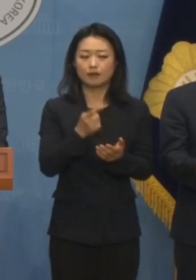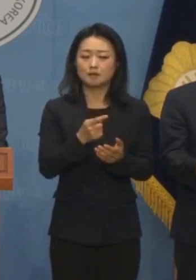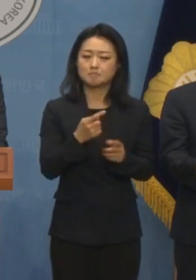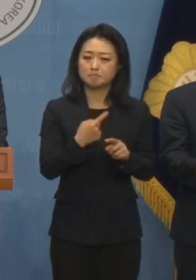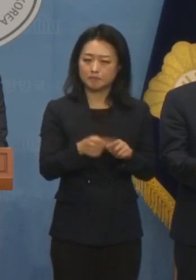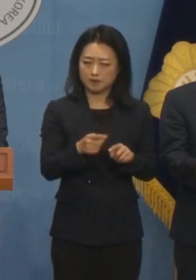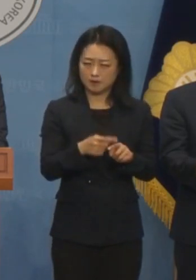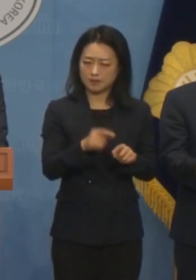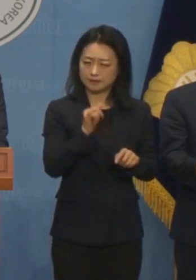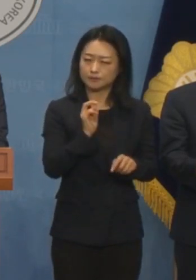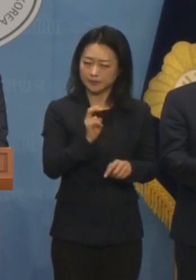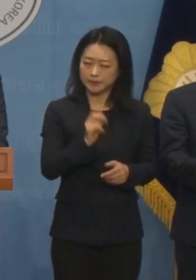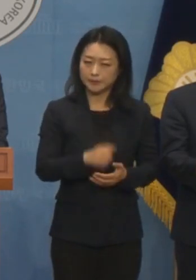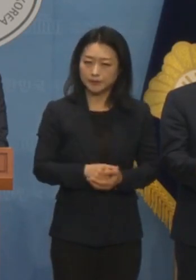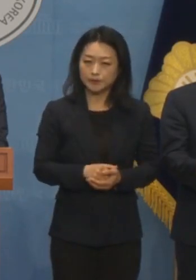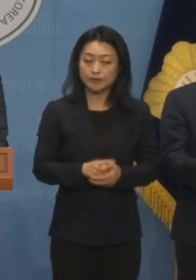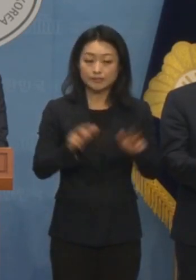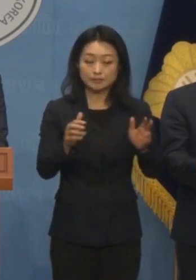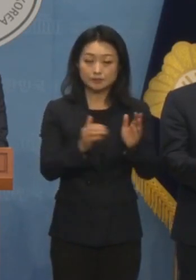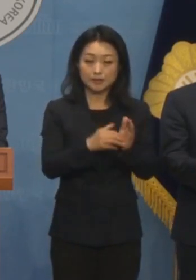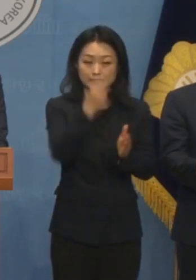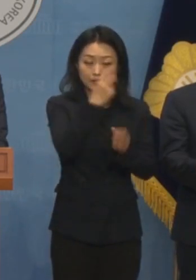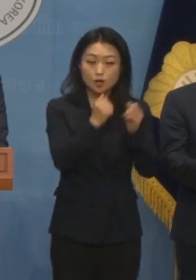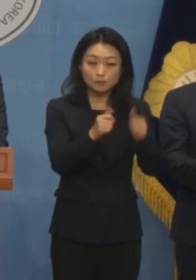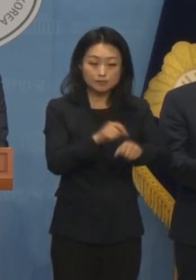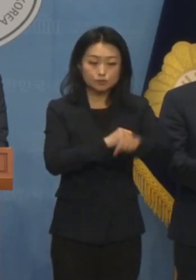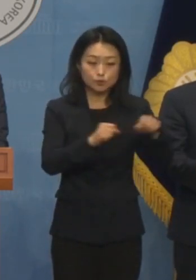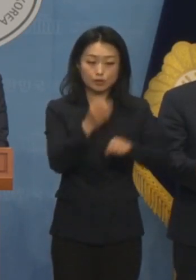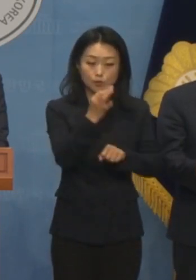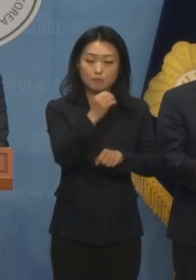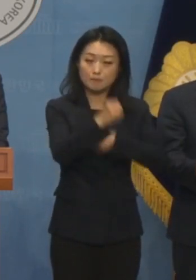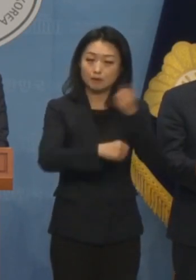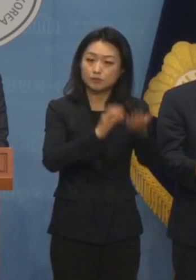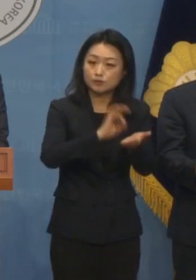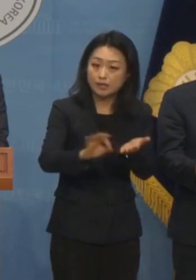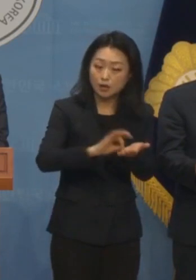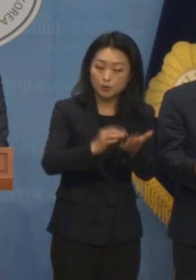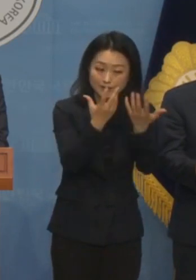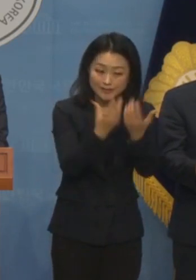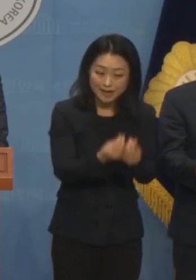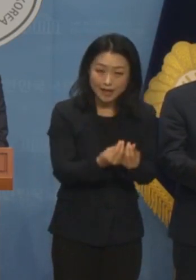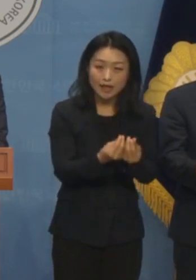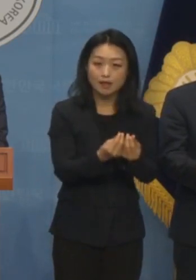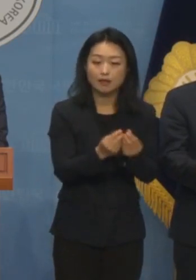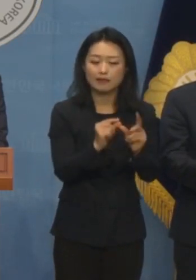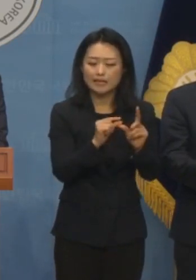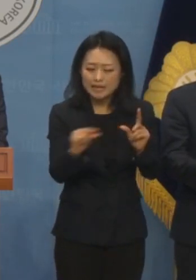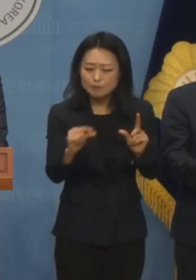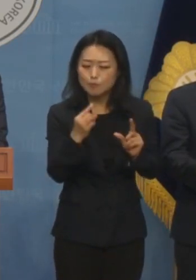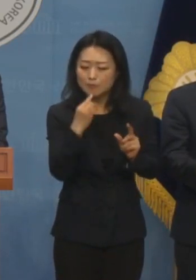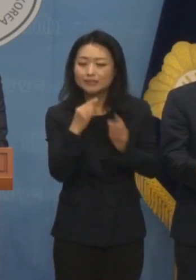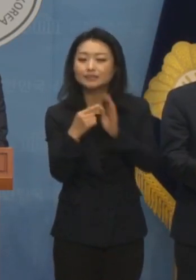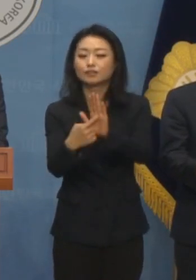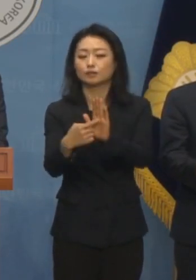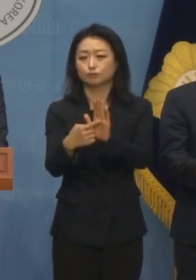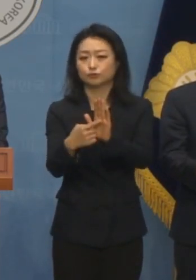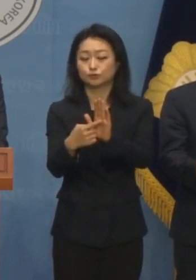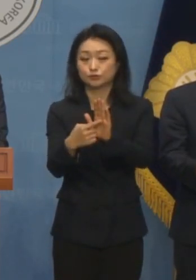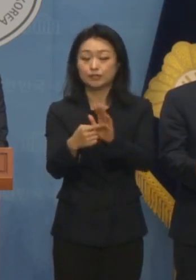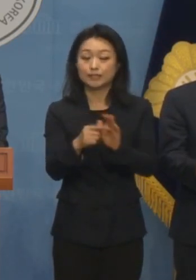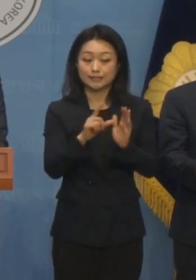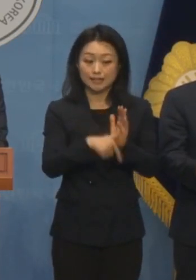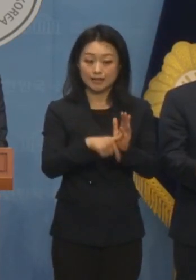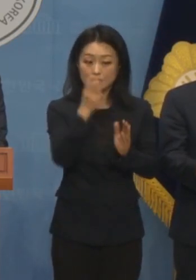이어집니다. 지금까지 드러난 검찰의 특활비 부당 사용 사례는 빙산의 일각에 불과합니다.